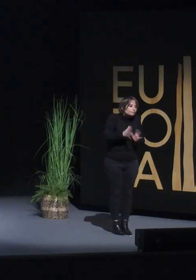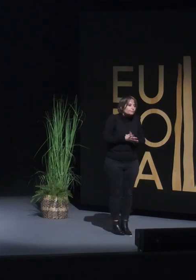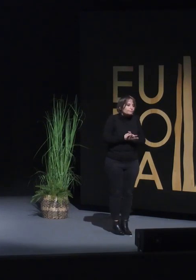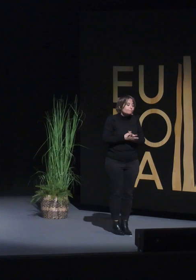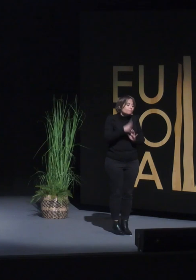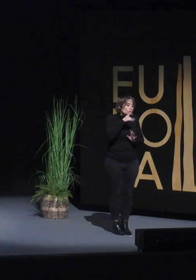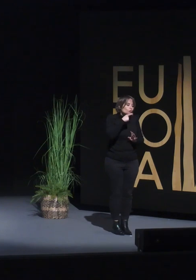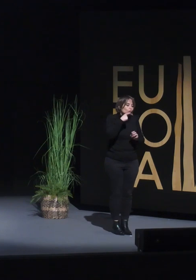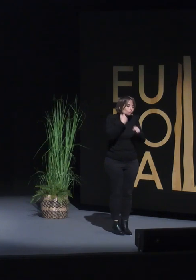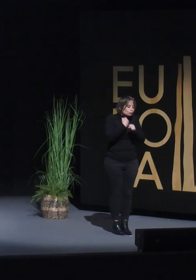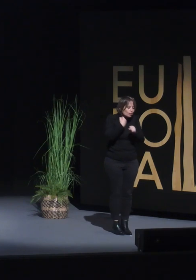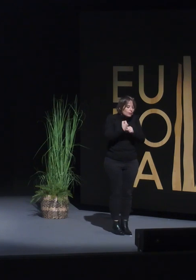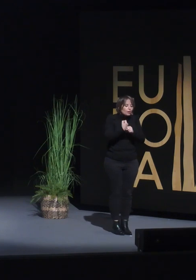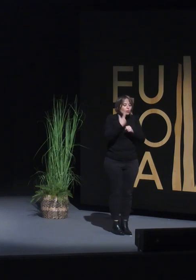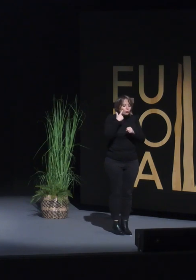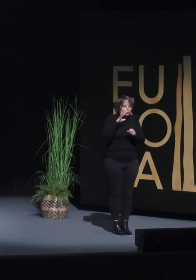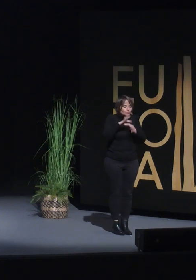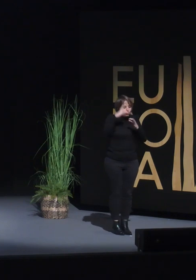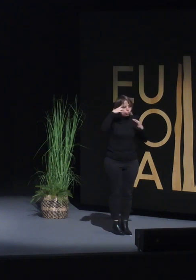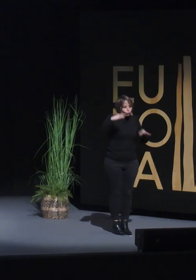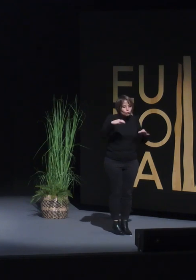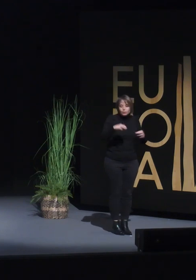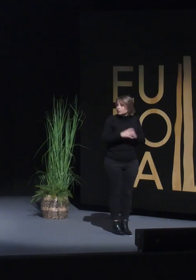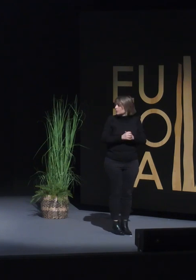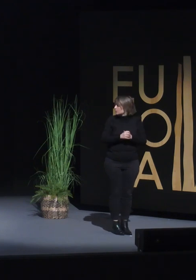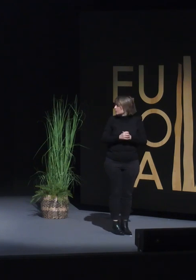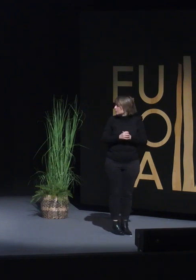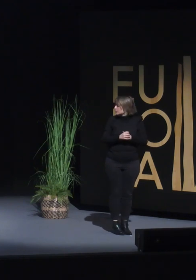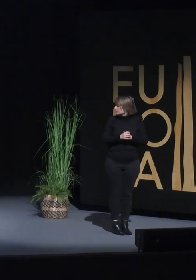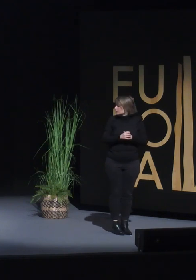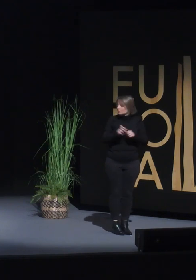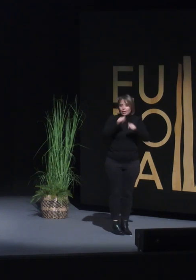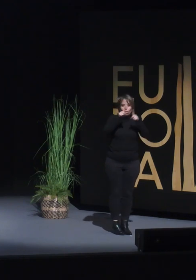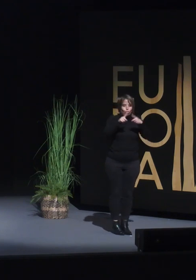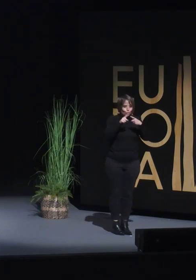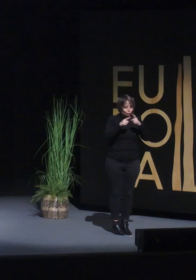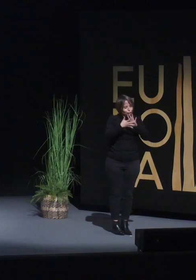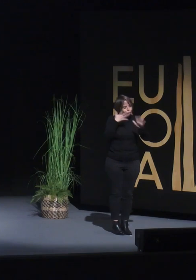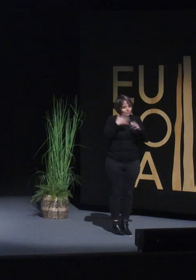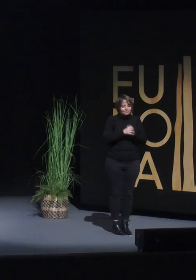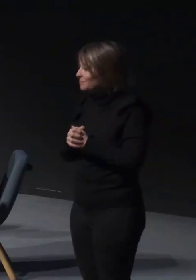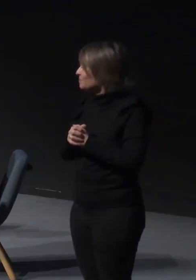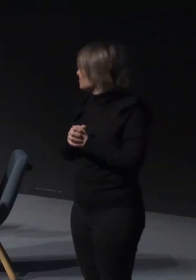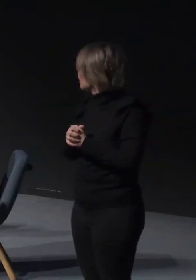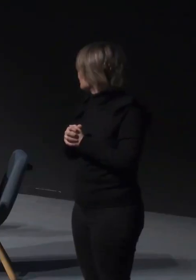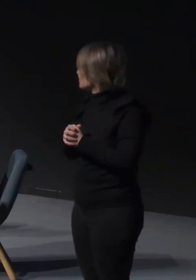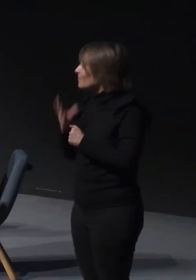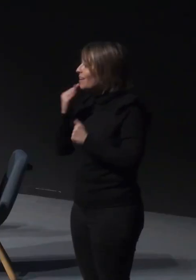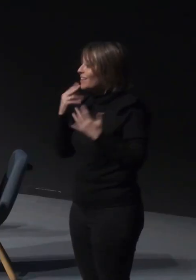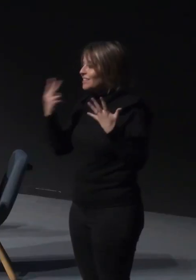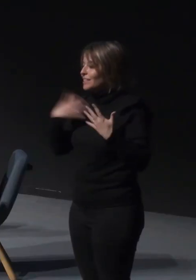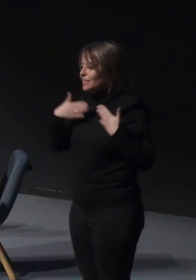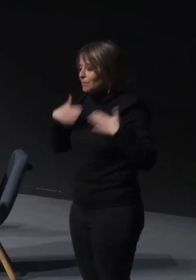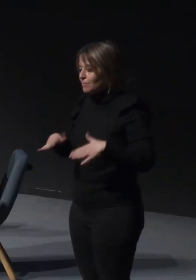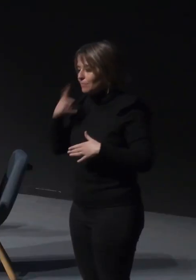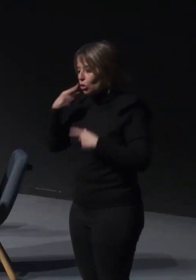y hay que trabajarlo con esa parte, yo creo que coherente. Nos quedan dos, así que las vamos a hacer rapidito. Venga, va. Vale, venga. Hasta los 7 años no hay